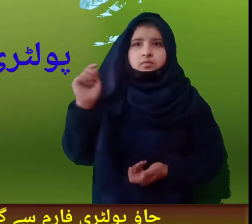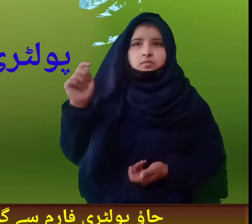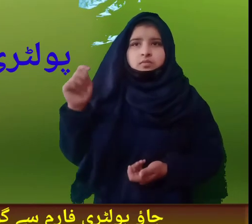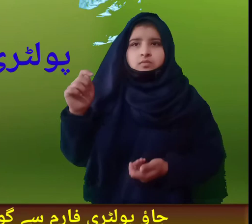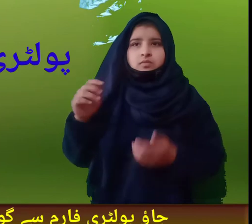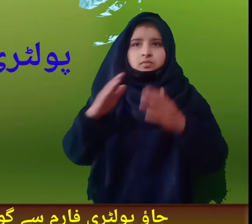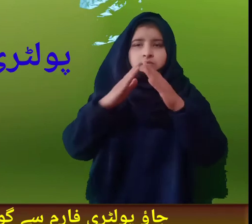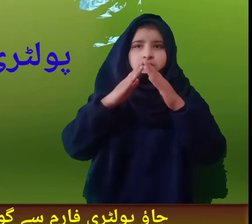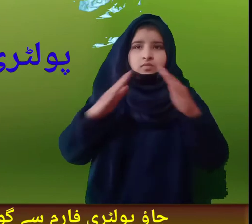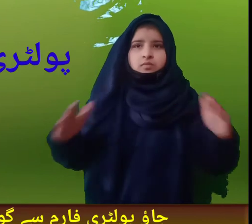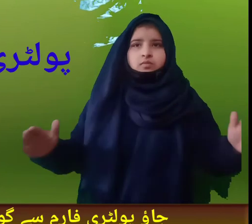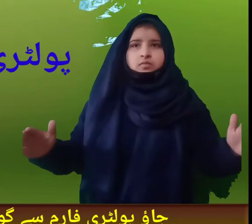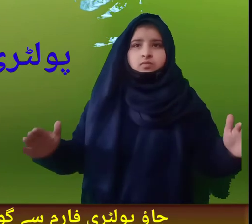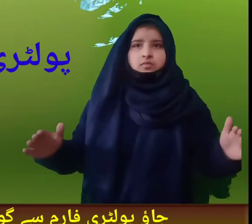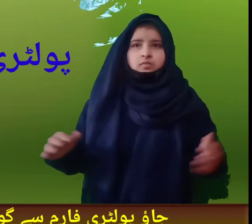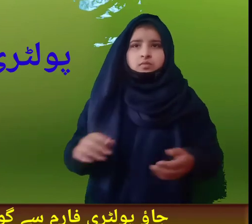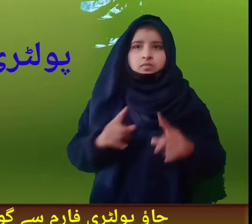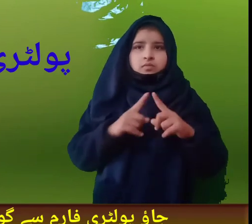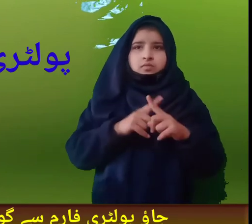पोल्ट्री फार्म से